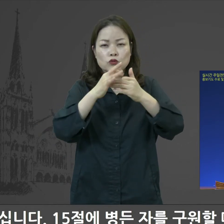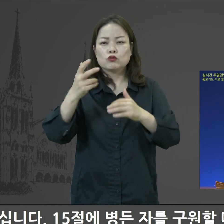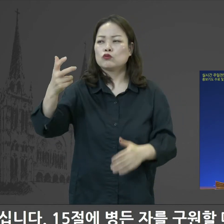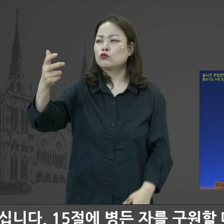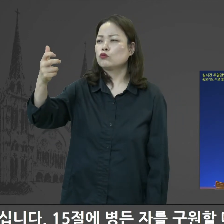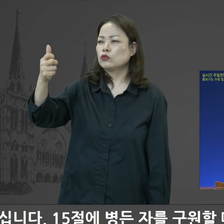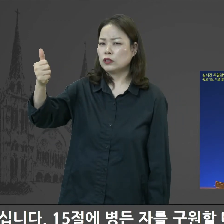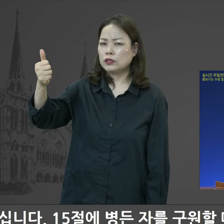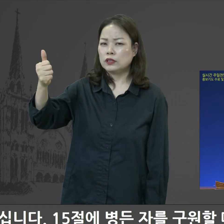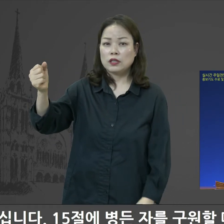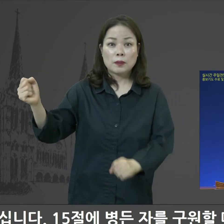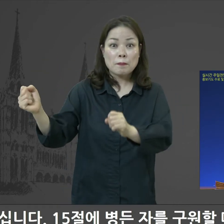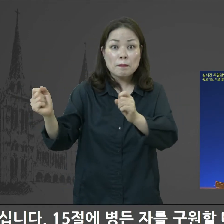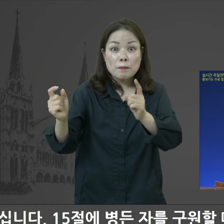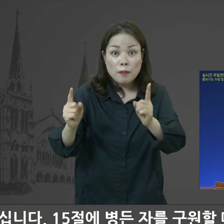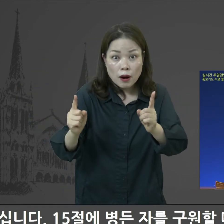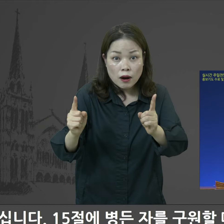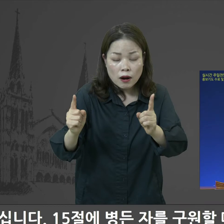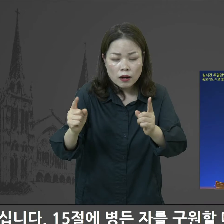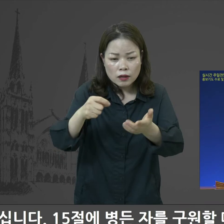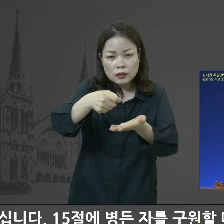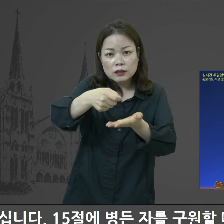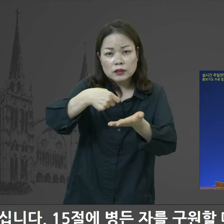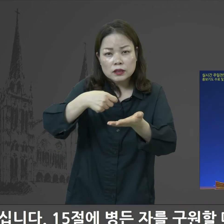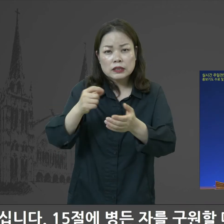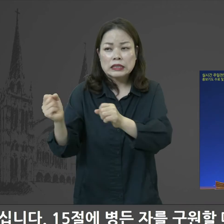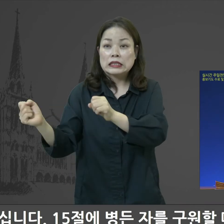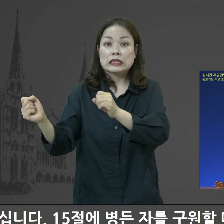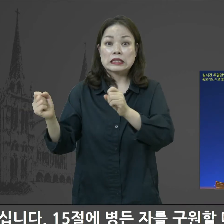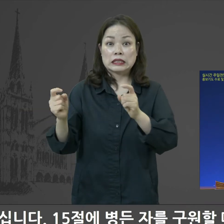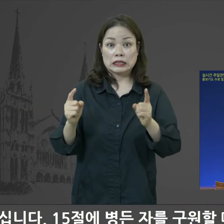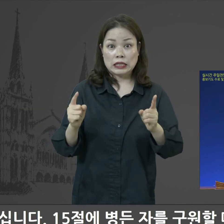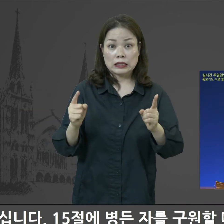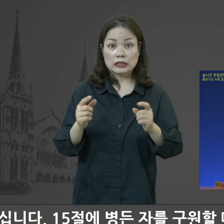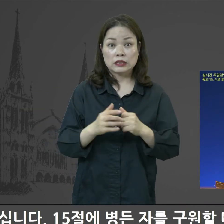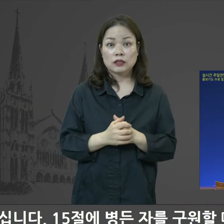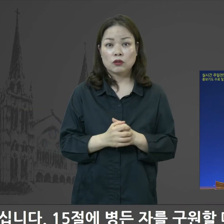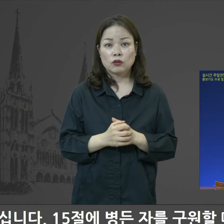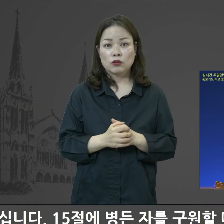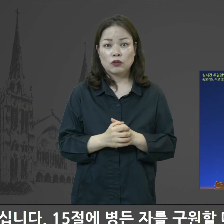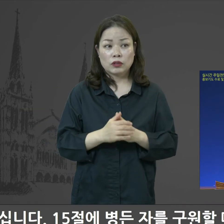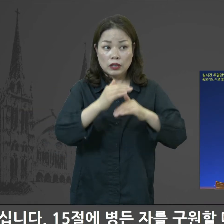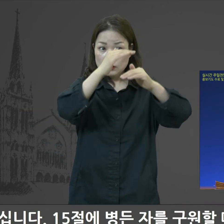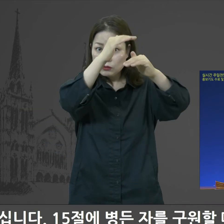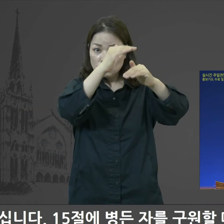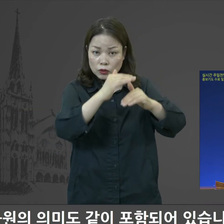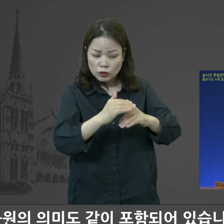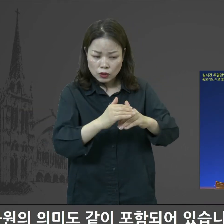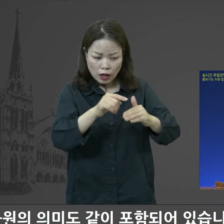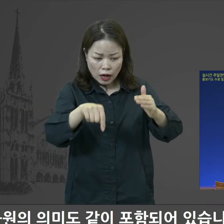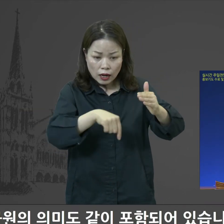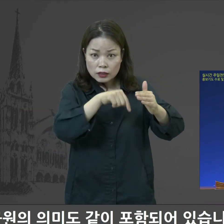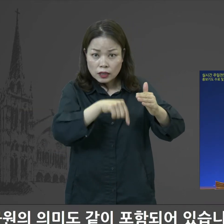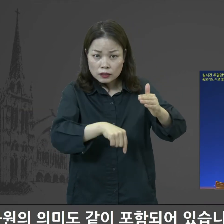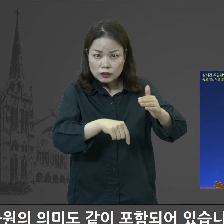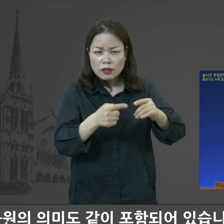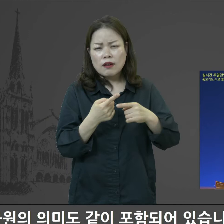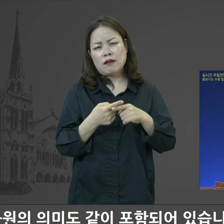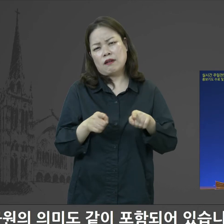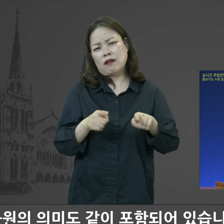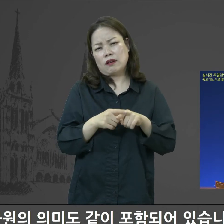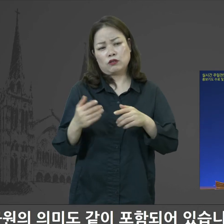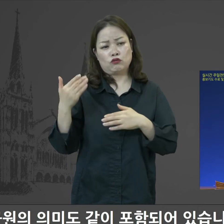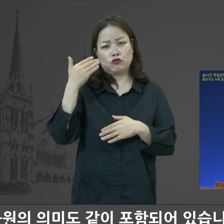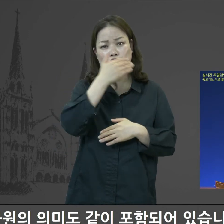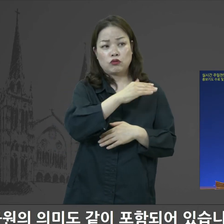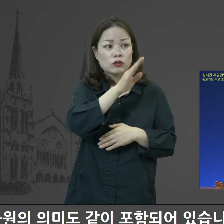주께서 일으키시리라고 기록합니다. 여기서 일으킨다라는 단어는 본문의 문맥 속에서 해석하면